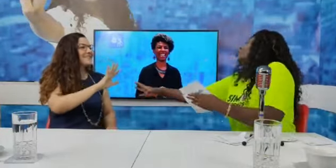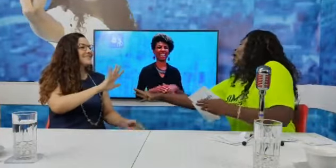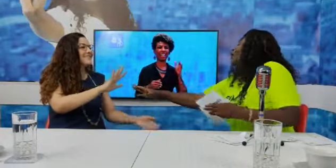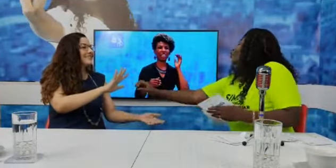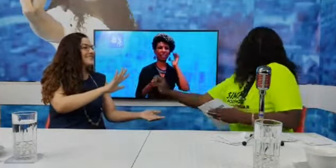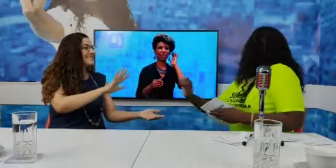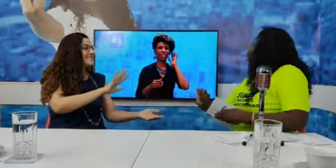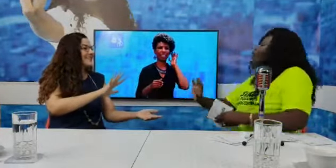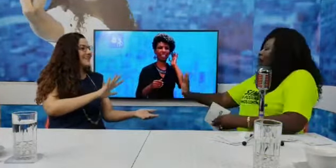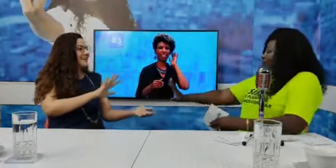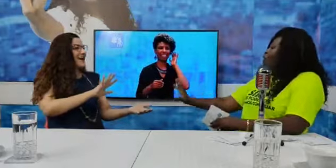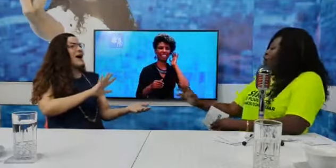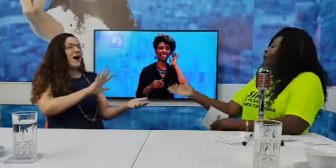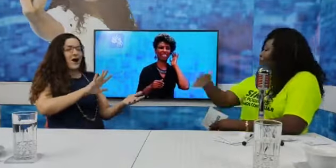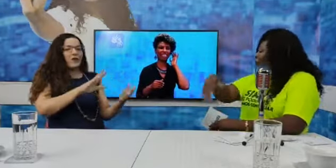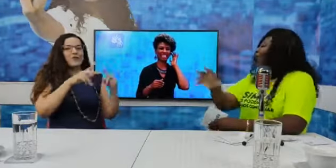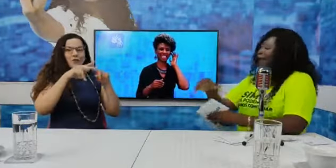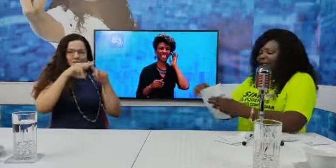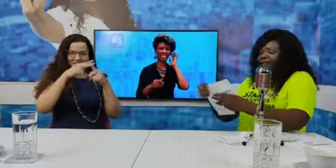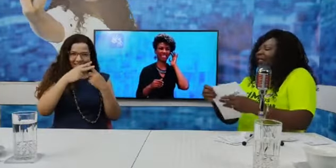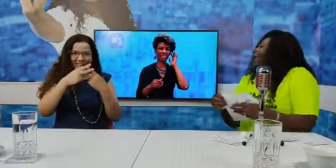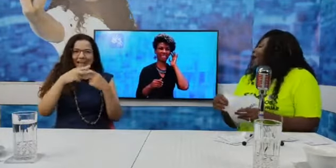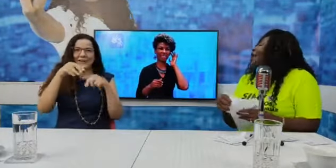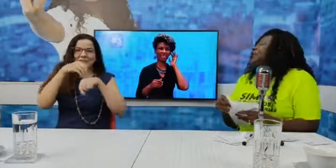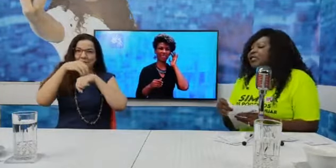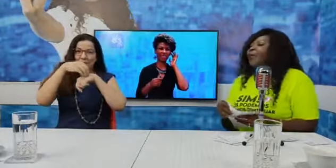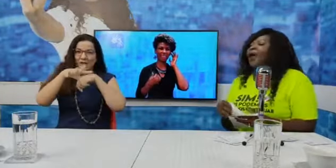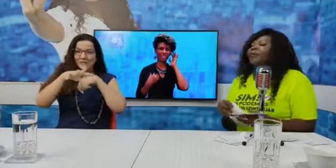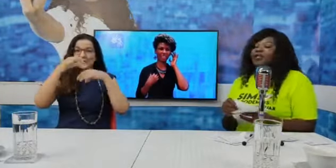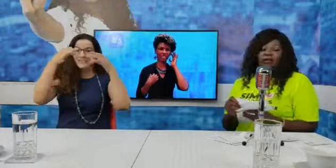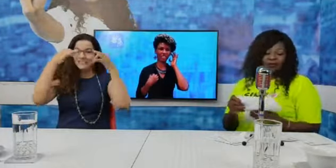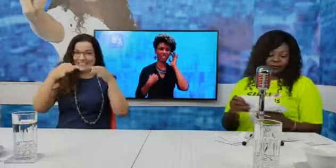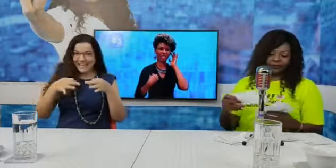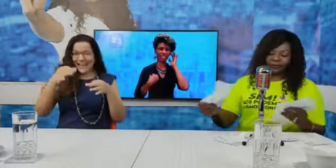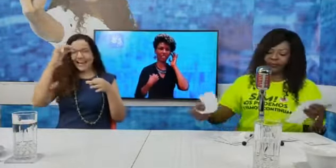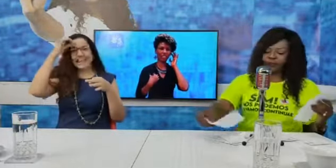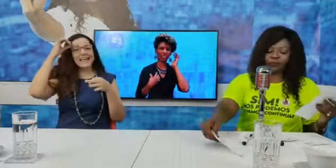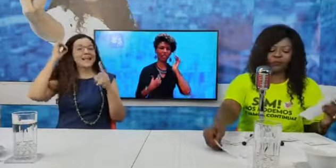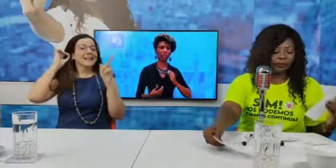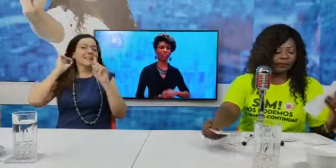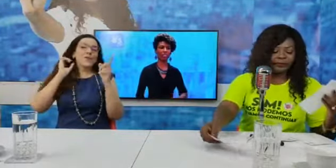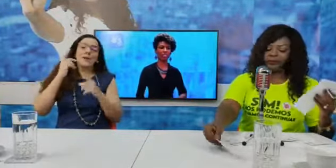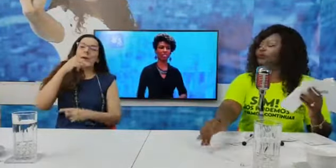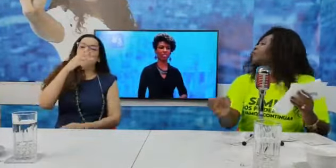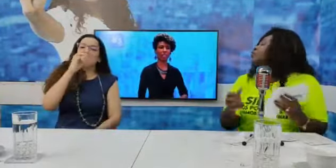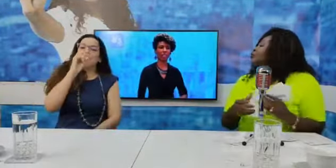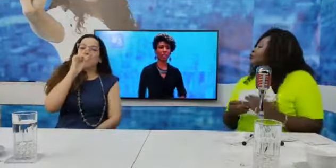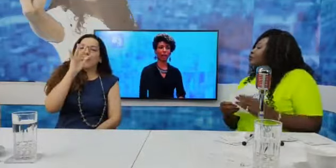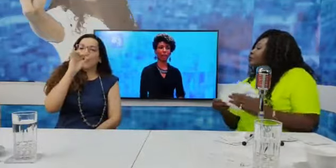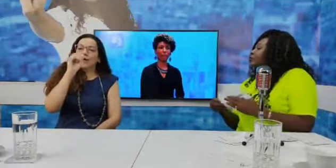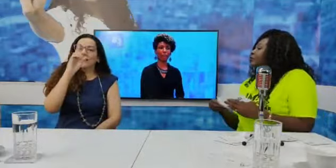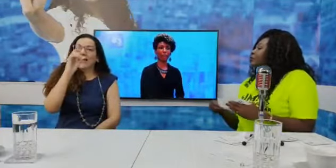psíquico. Aí você, agora, fala aí, ensina pra ele, ensina pra mim. Deixa eu colaborar com vocês, então.